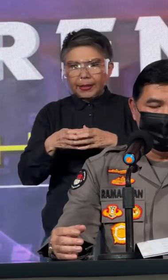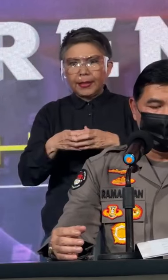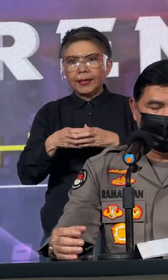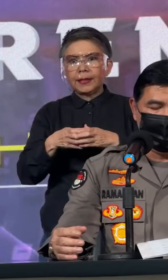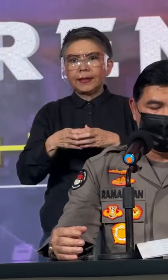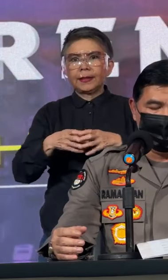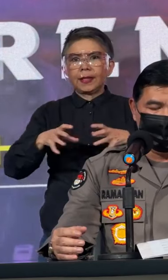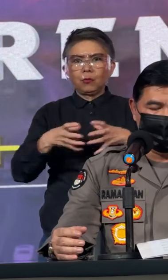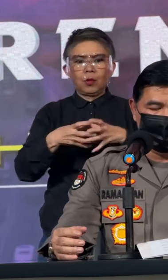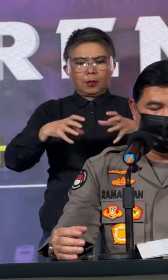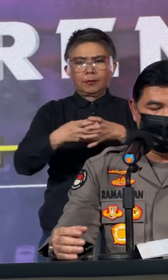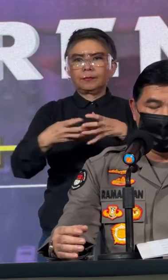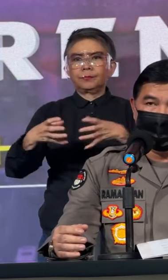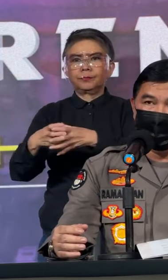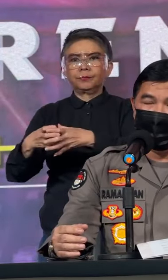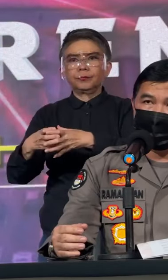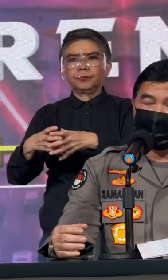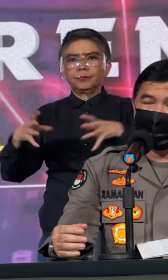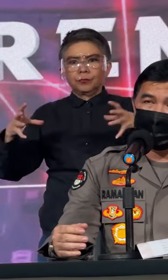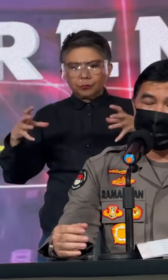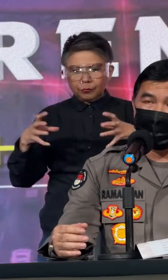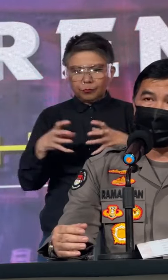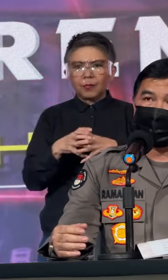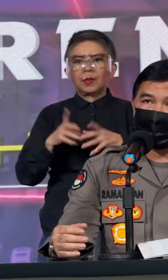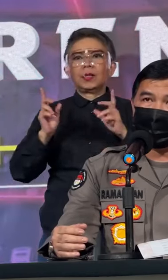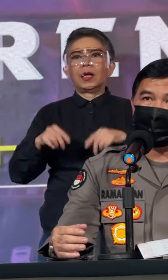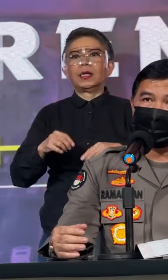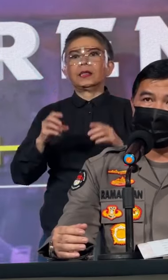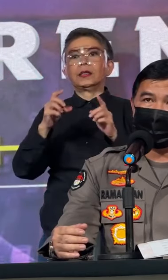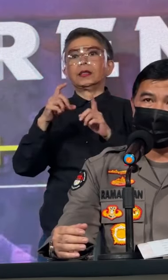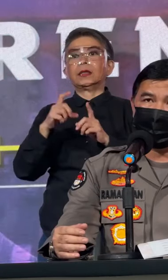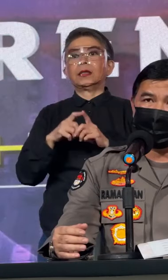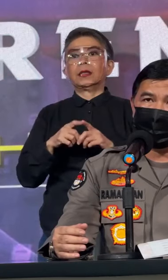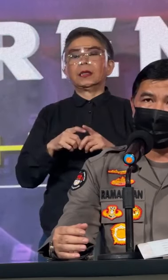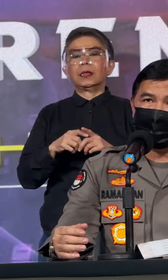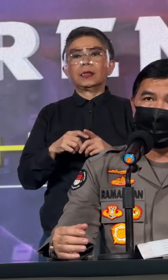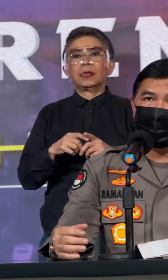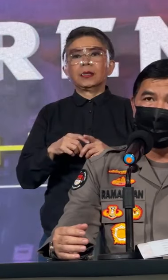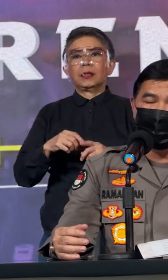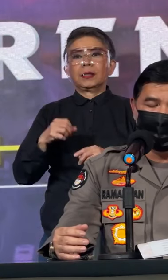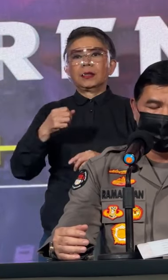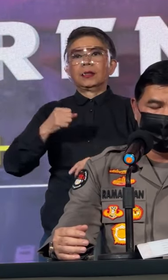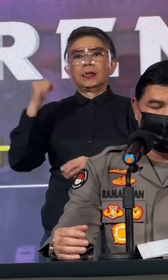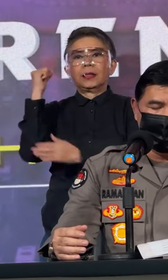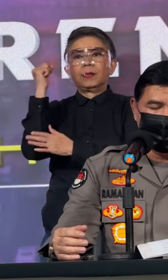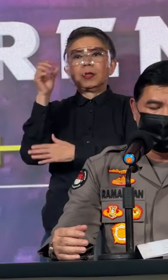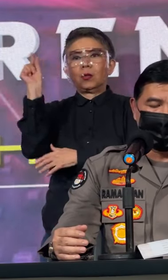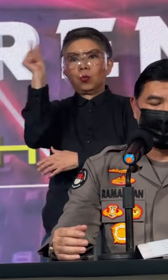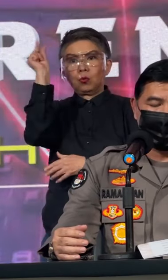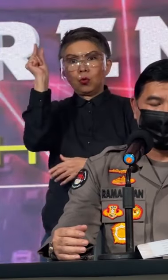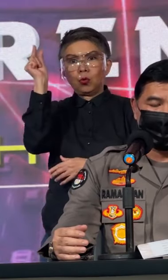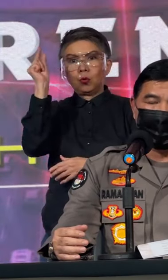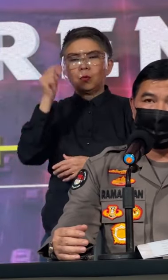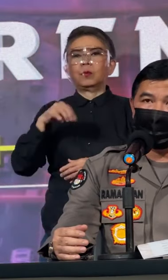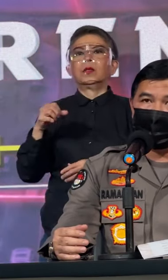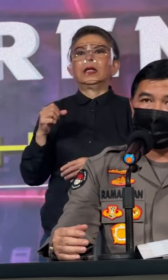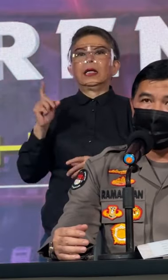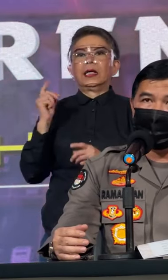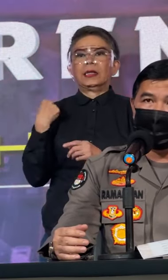tim gabungan baik dari Direktorat Kriminal Umum,